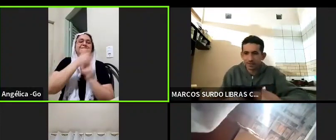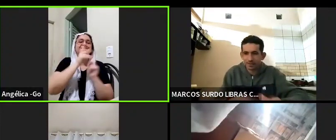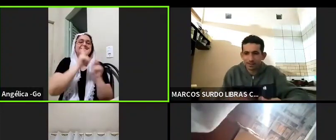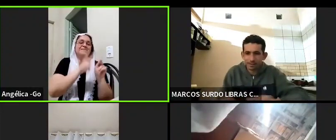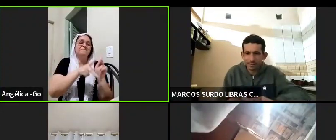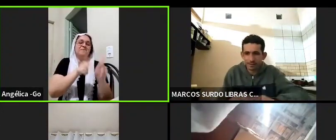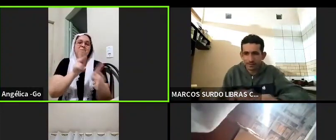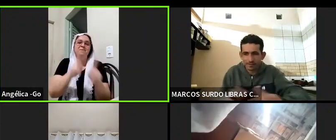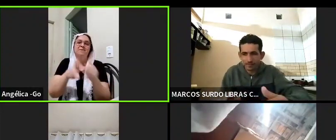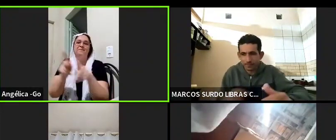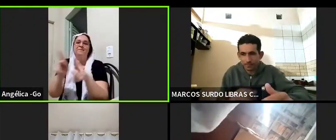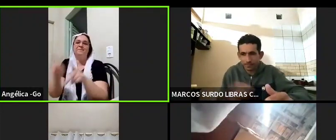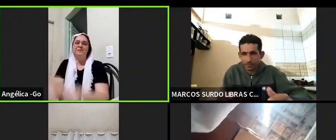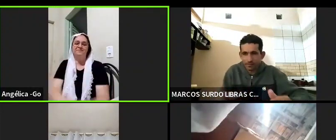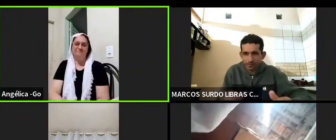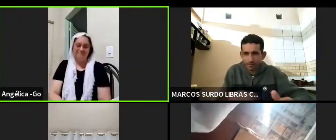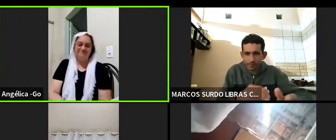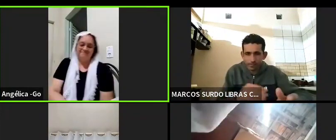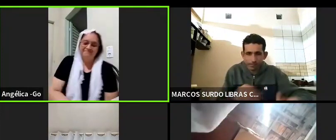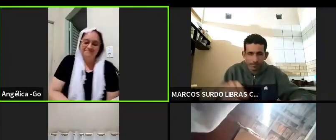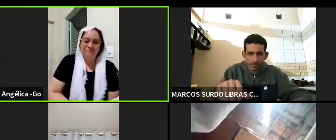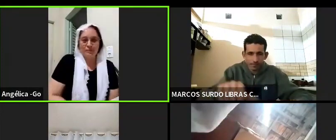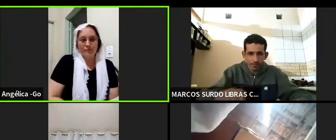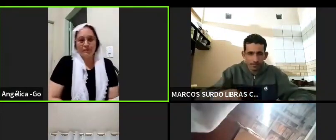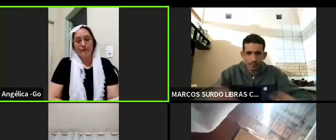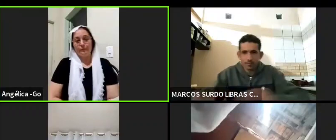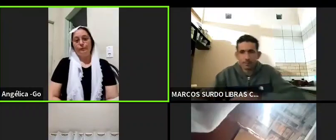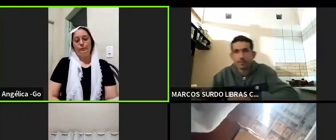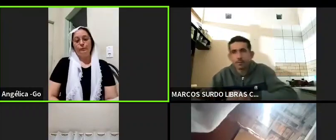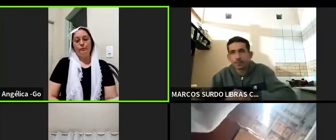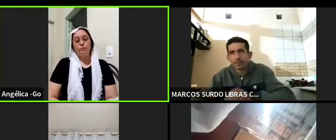Alá, vai, Jesus.